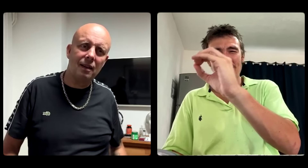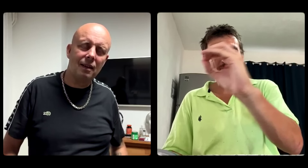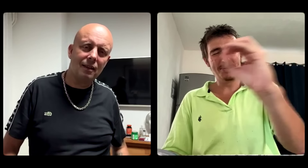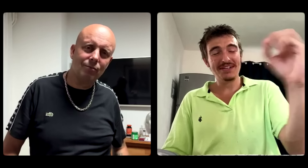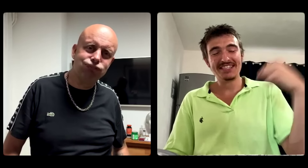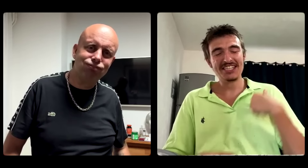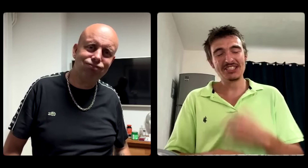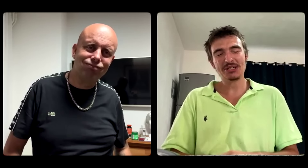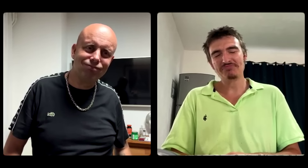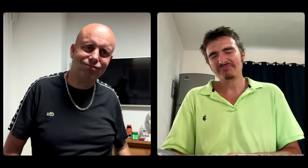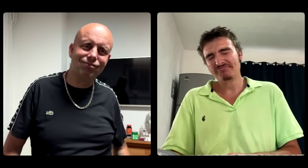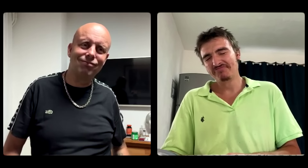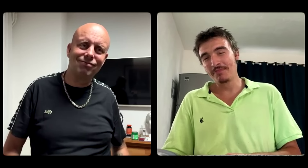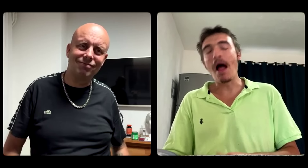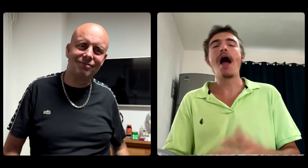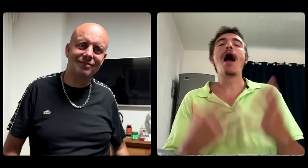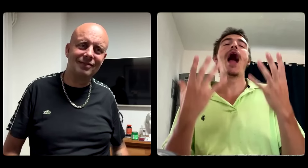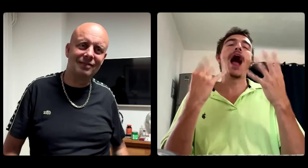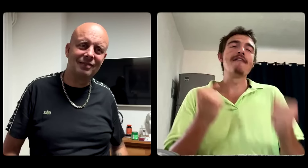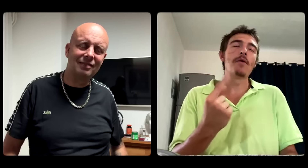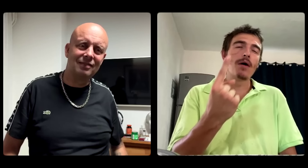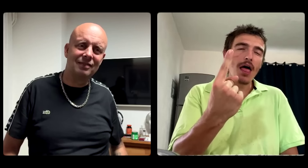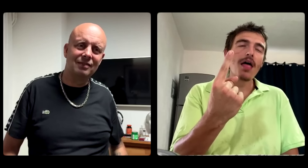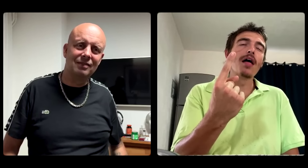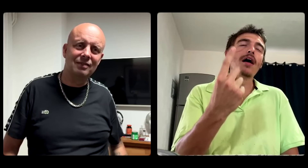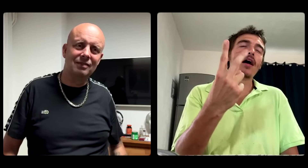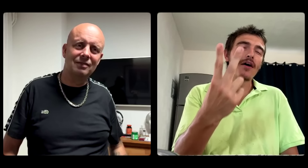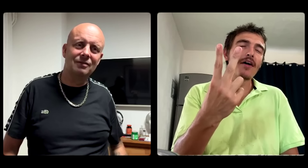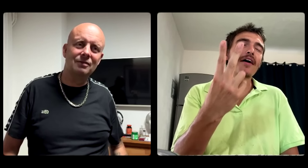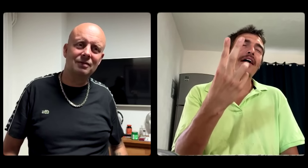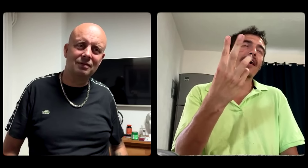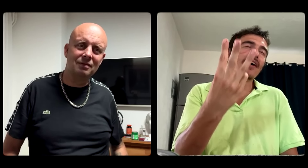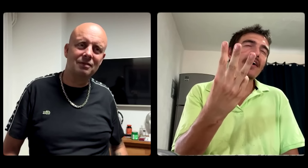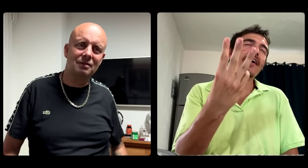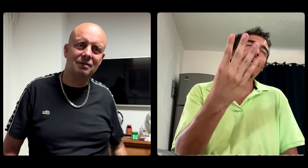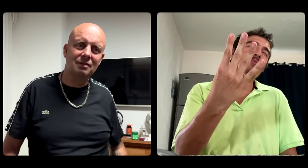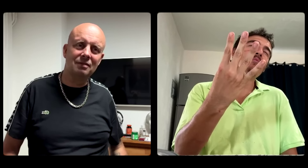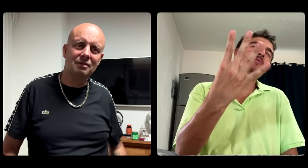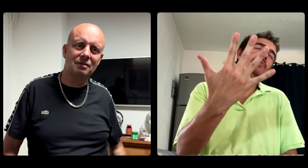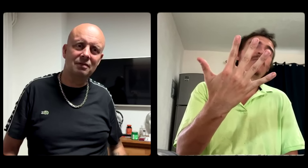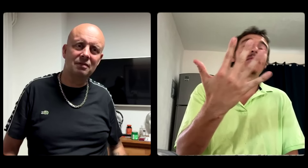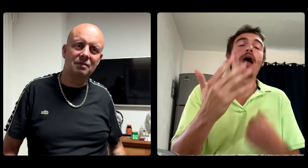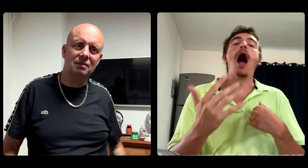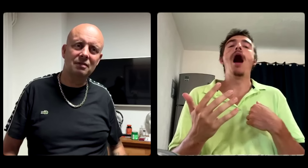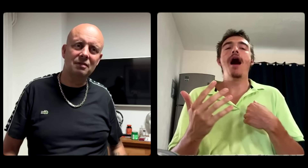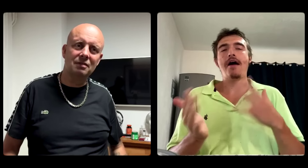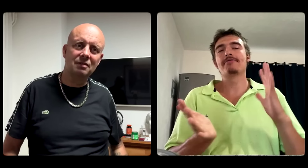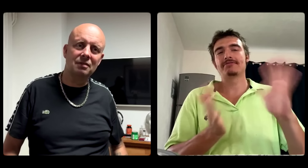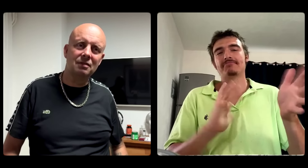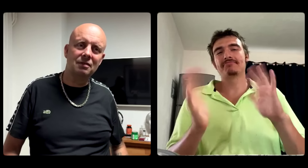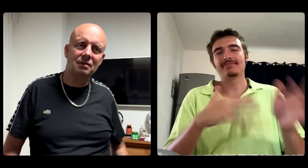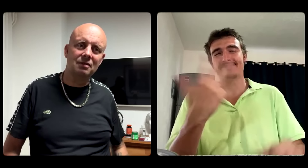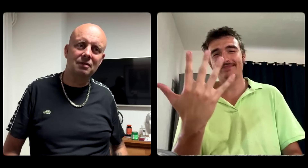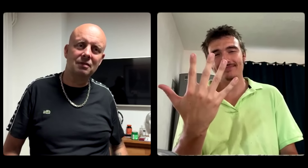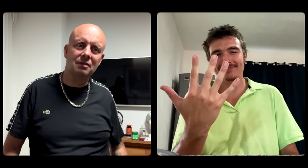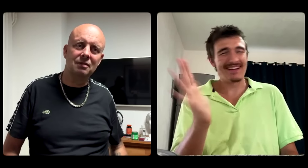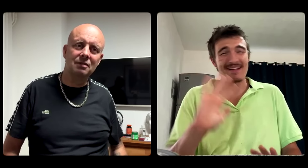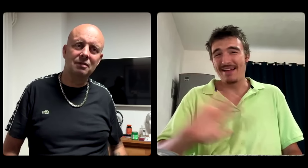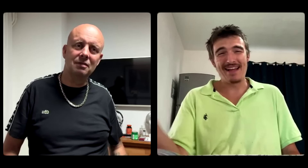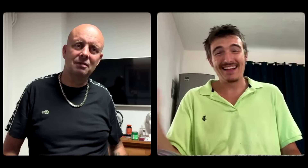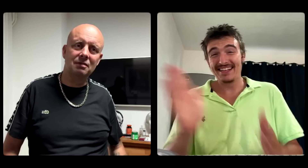binnenkrijgt. Als je zoveel berichten dagelijks krijgt, dus daar ben ik ook gewoon open over. Je mag gewoon kijken, dat is geen stress.